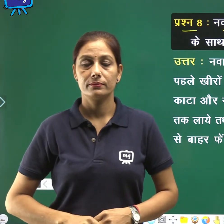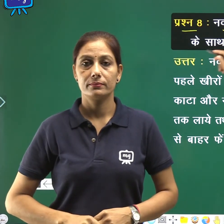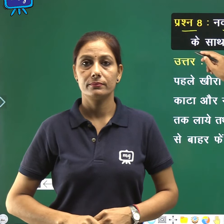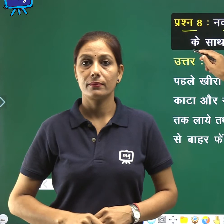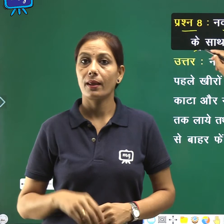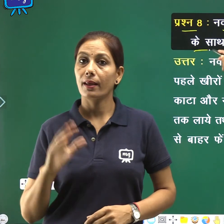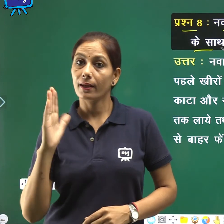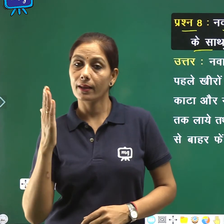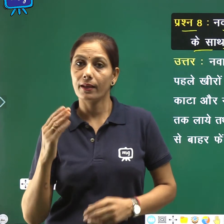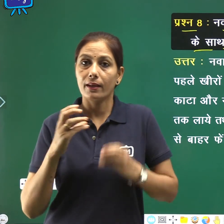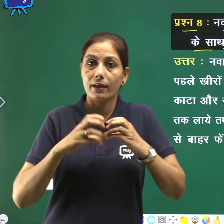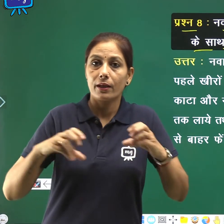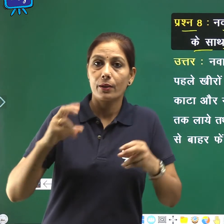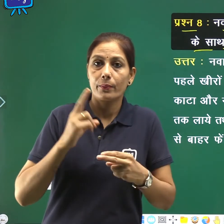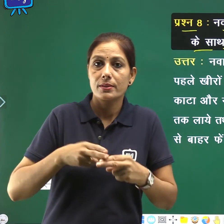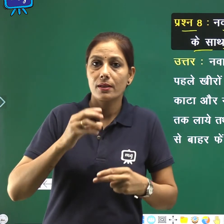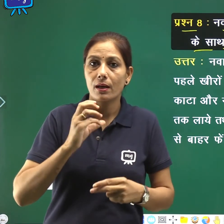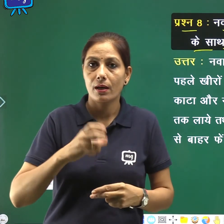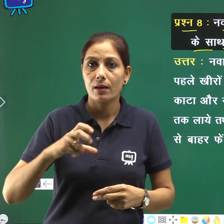खीरों के साथ